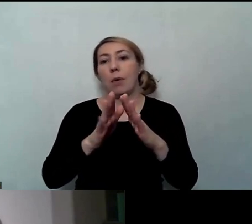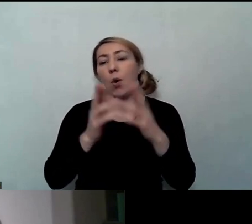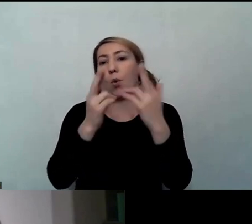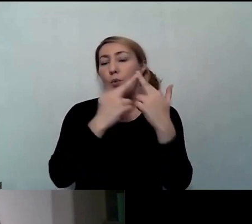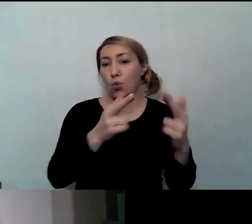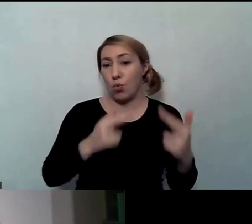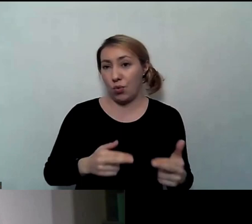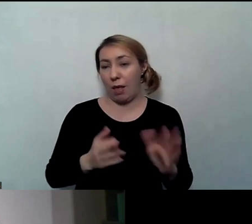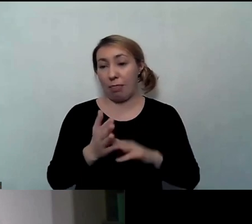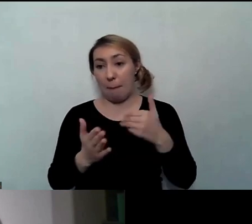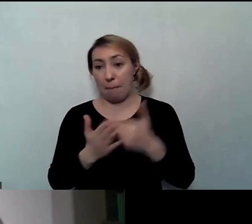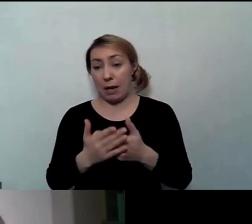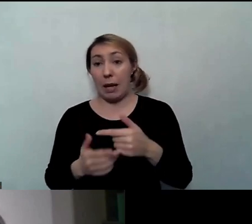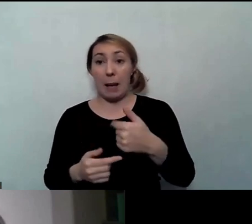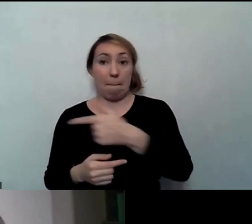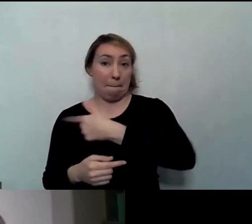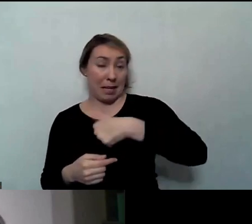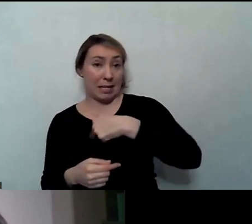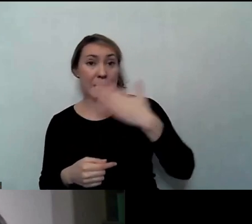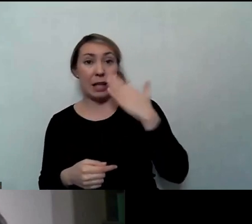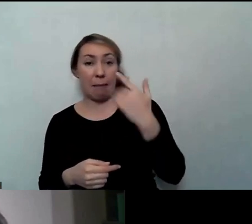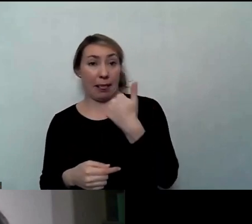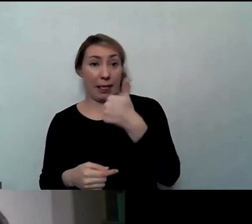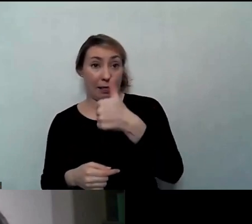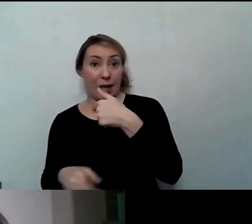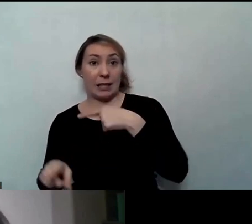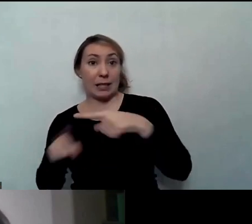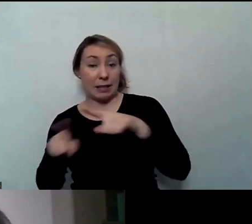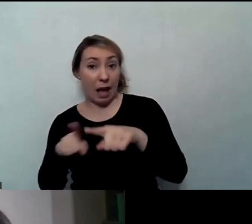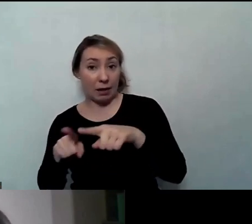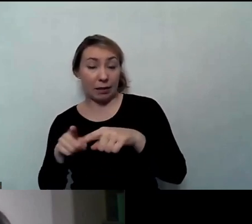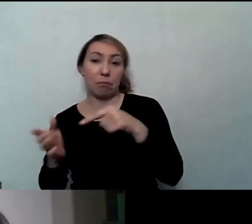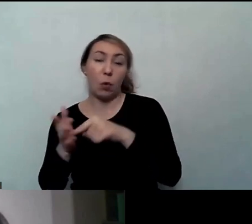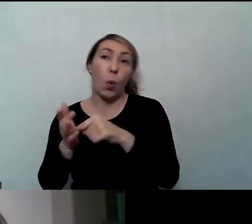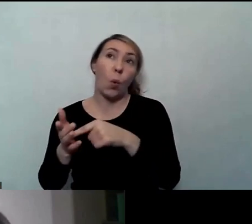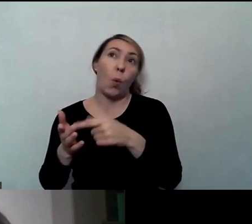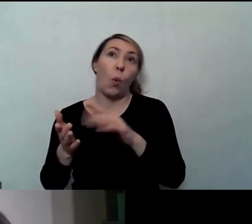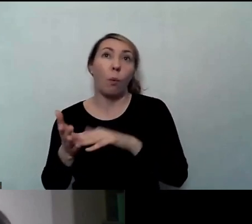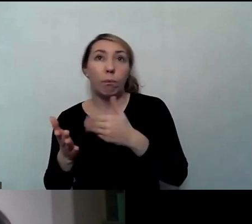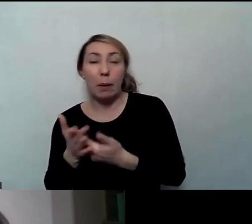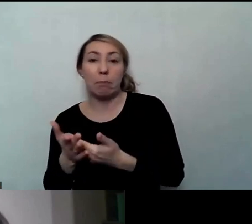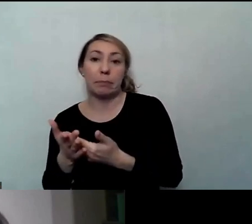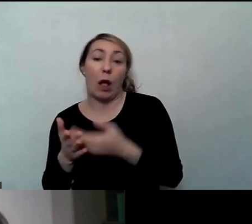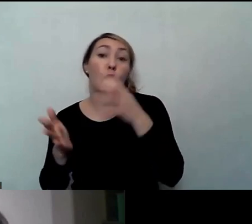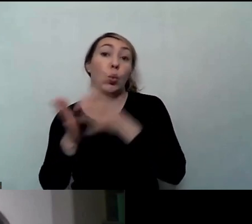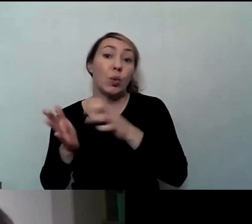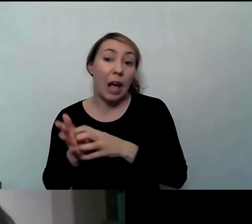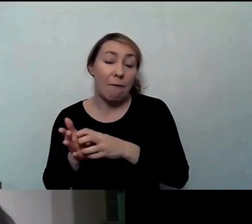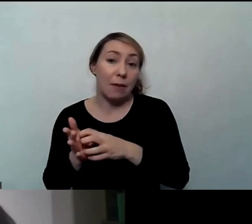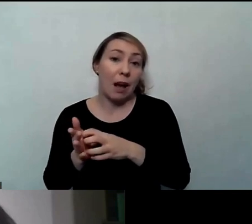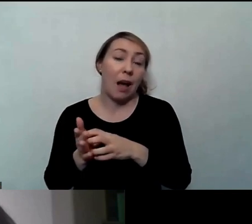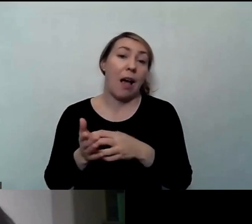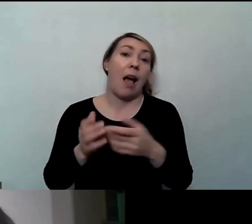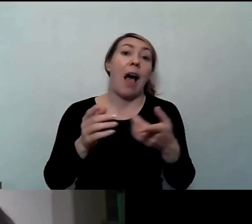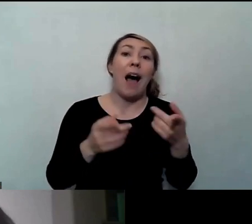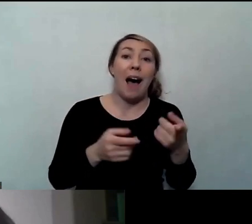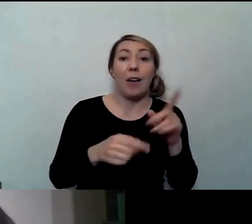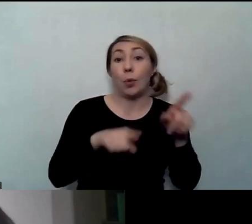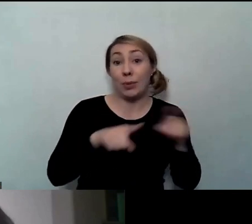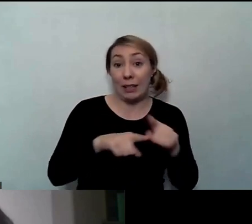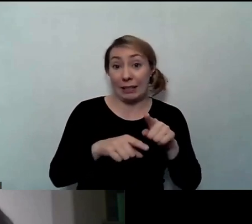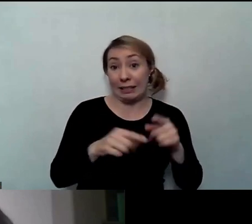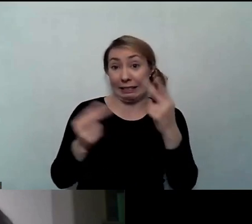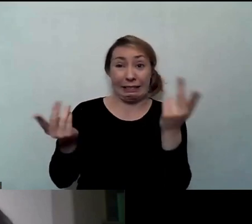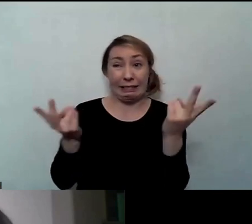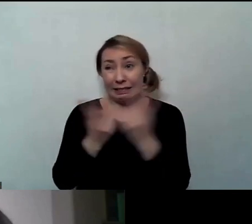różnicę, że to, że my znamy jakiś jeden określony znak migowy na dany na przykład truskawkę, to nie znaczy, że to jest